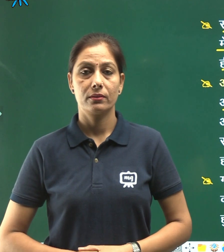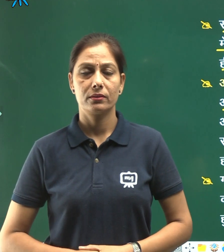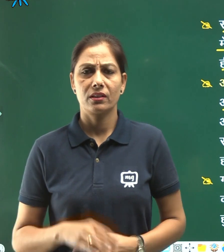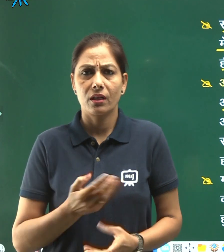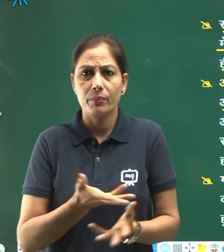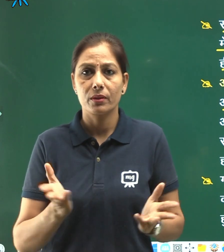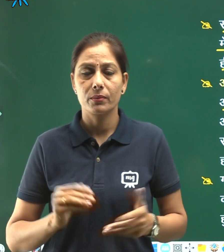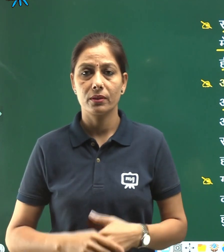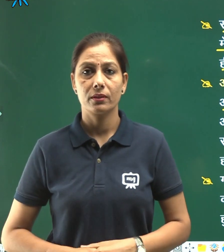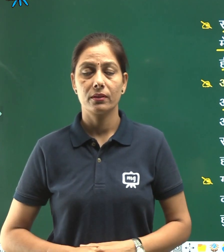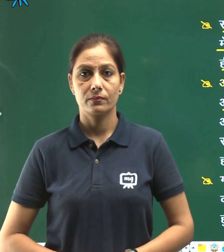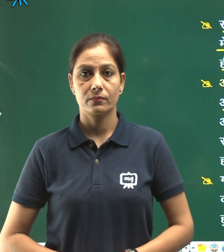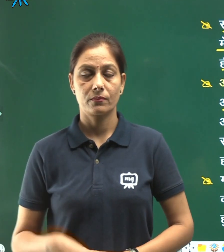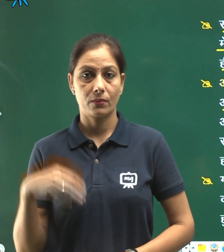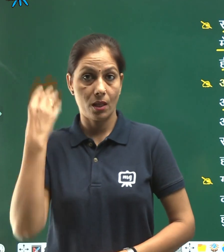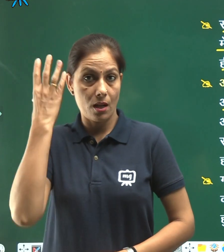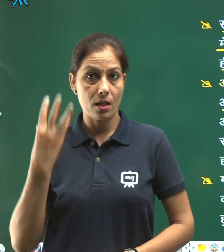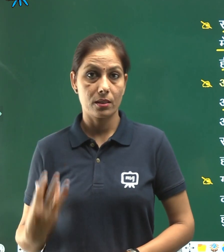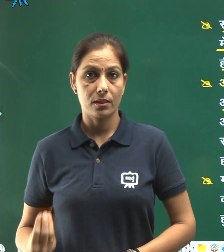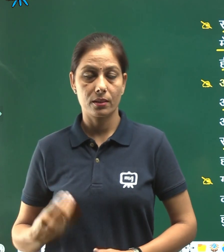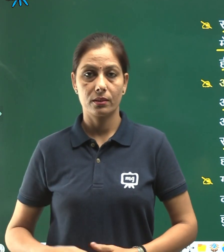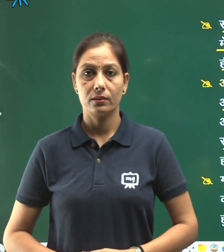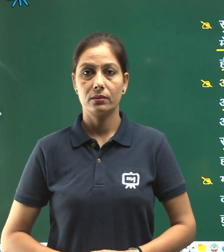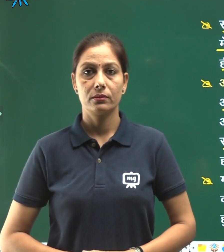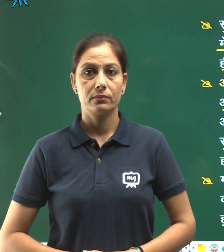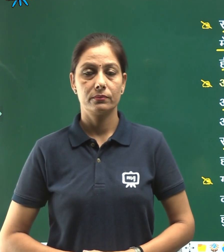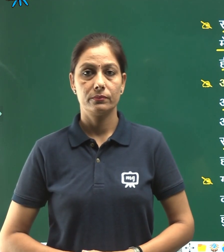कभी कभी रात्रि की